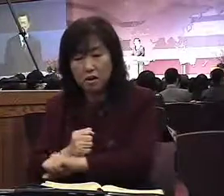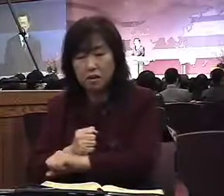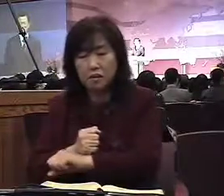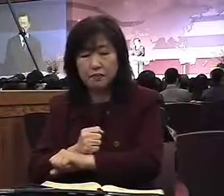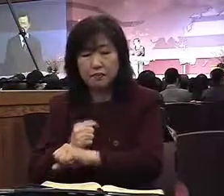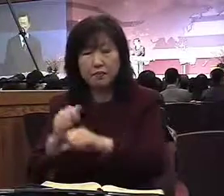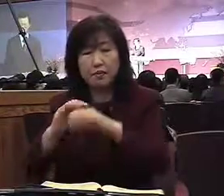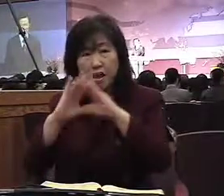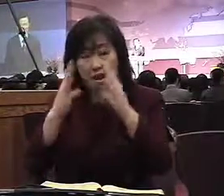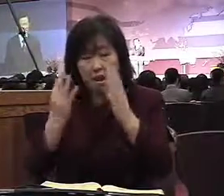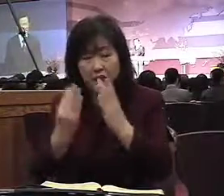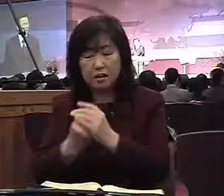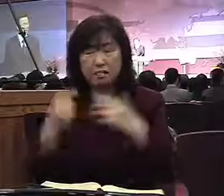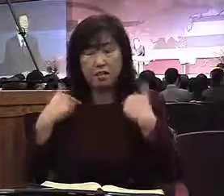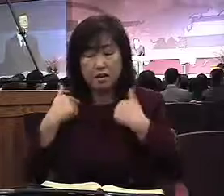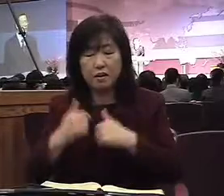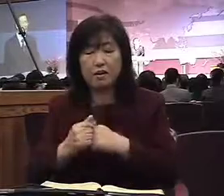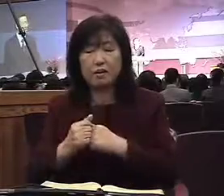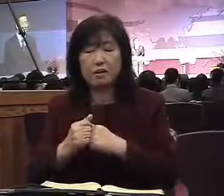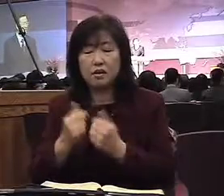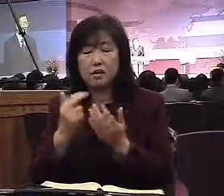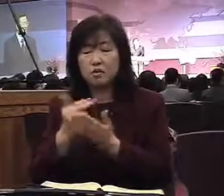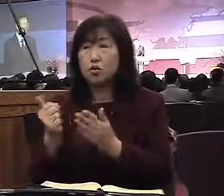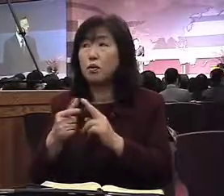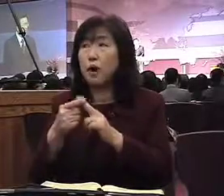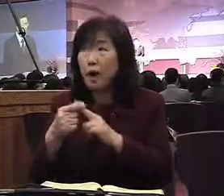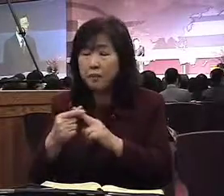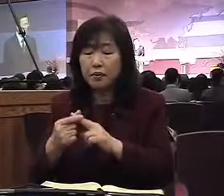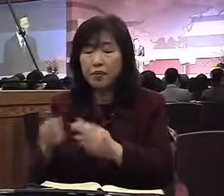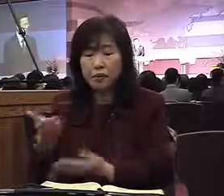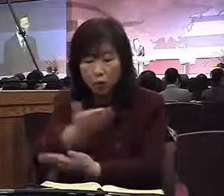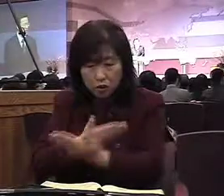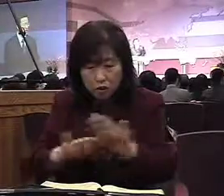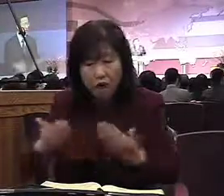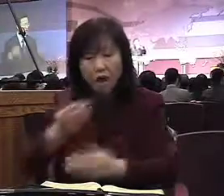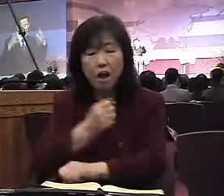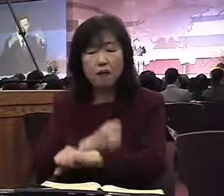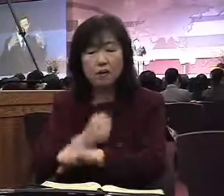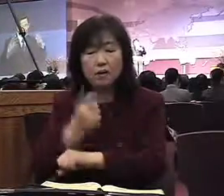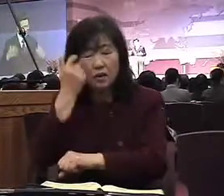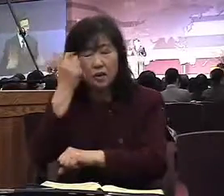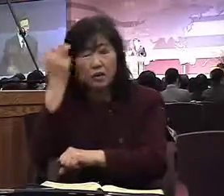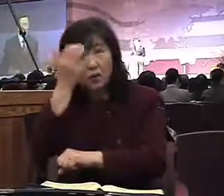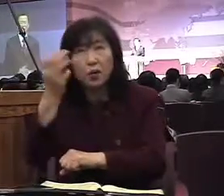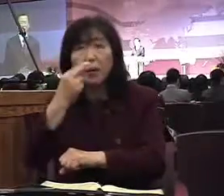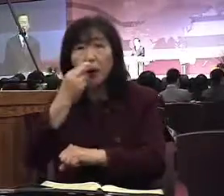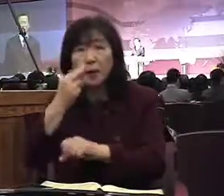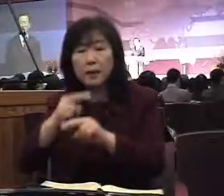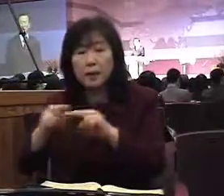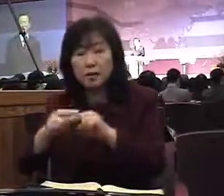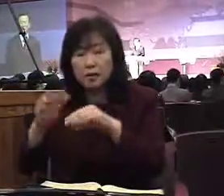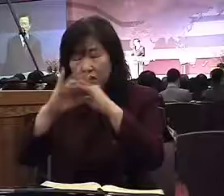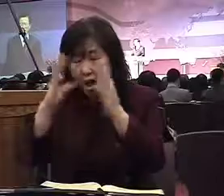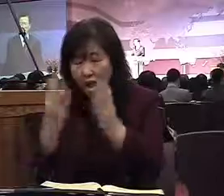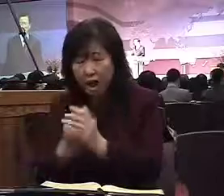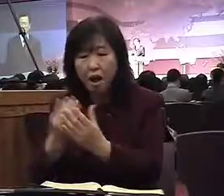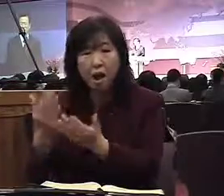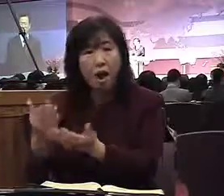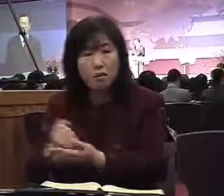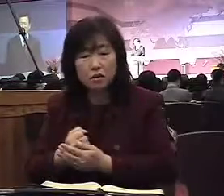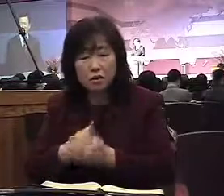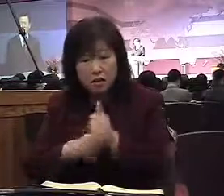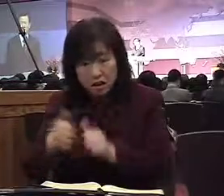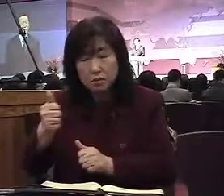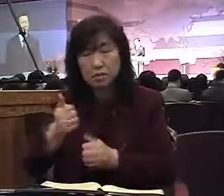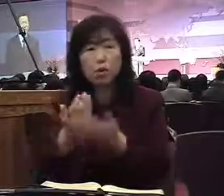있는 매일매일 주님과 더불어 이렇게 교제하시면서 성령의 기름을 다 바르셔서 승리하시는